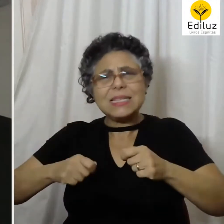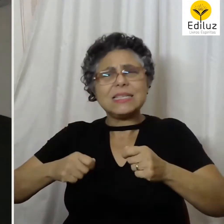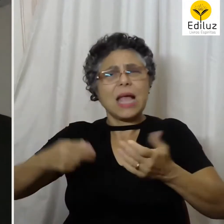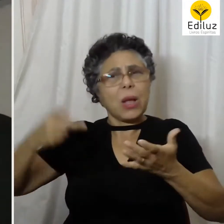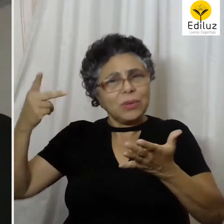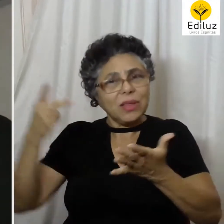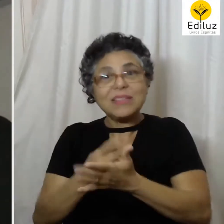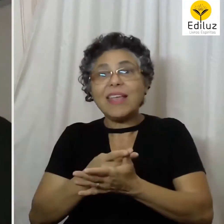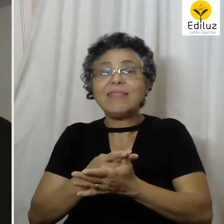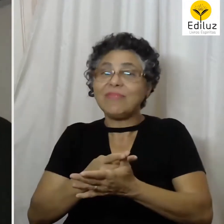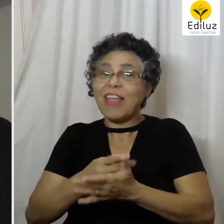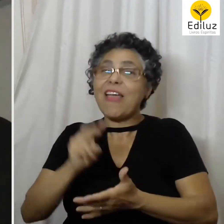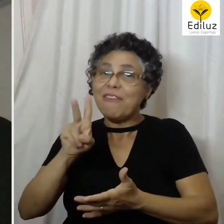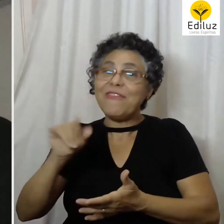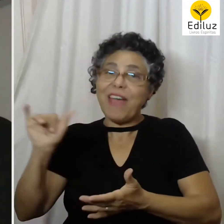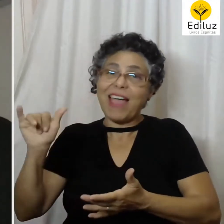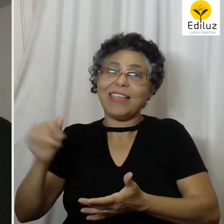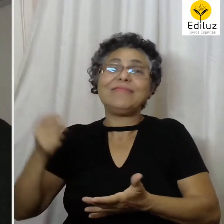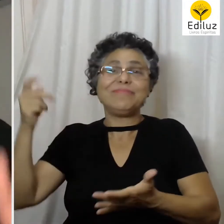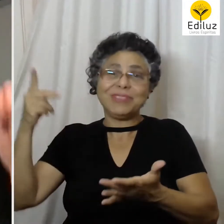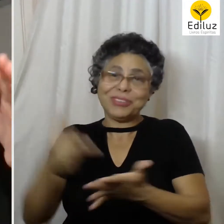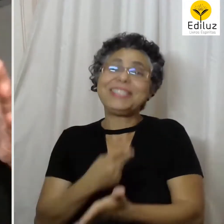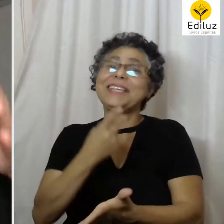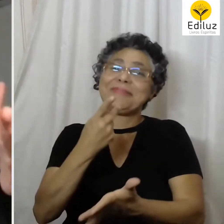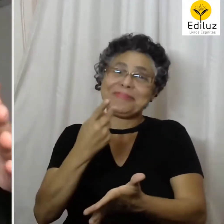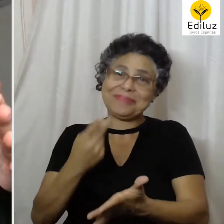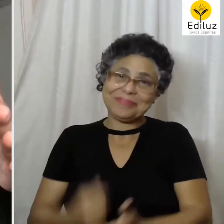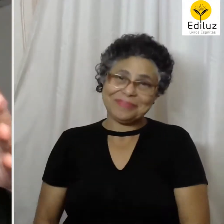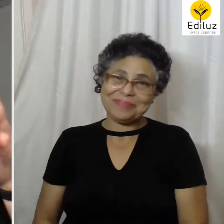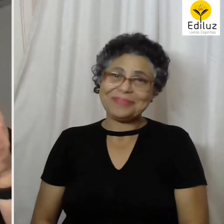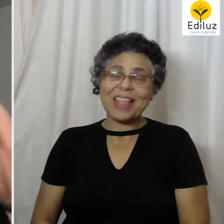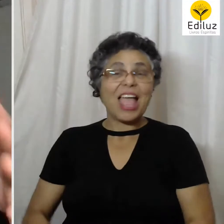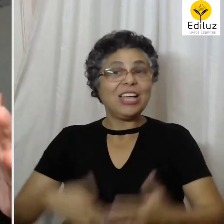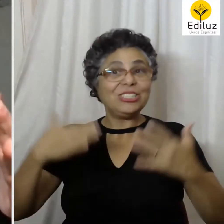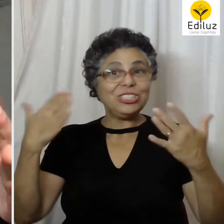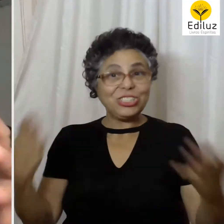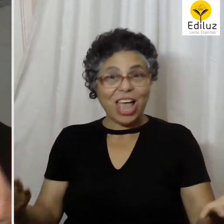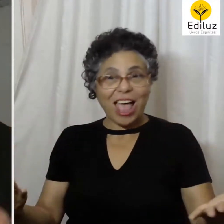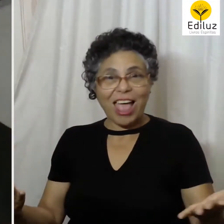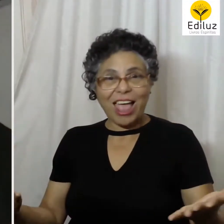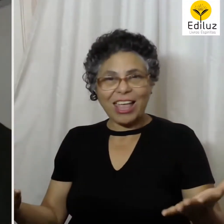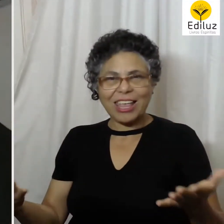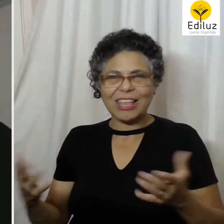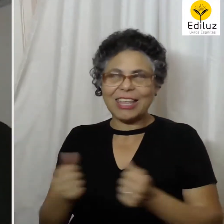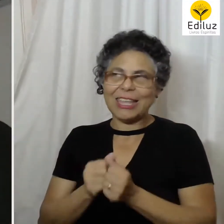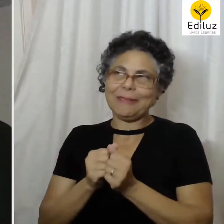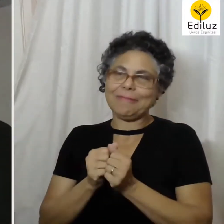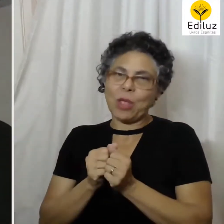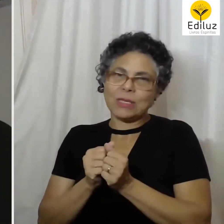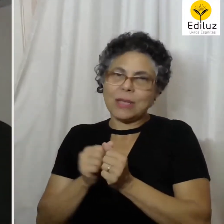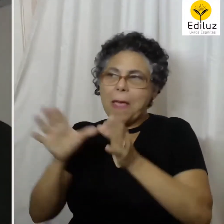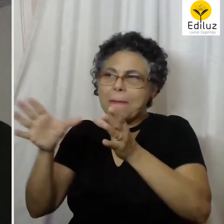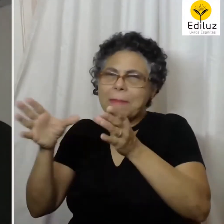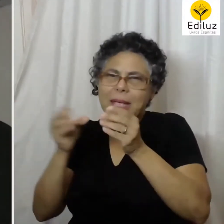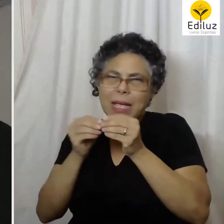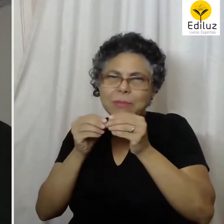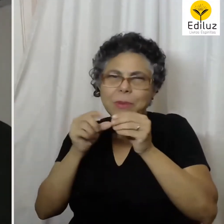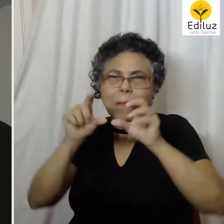acontece. O que nos importa é, já que estamos num corte de